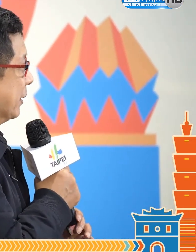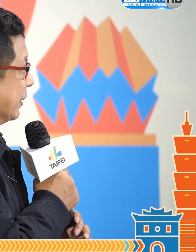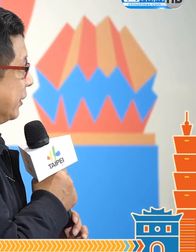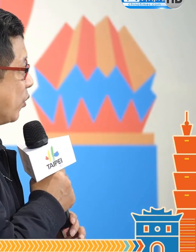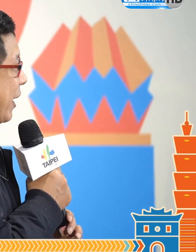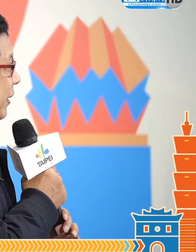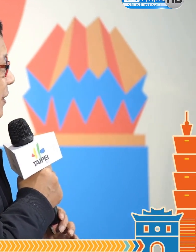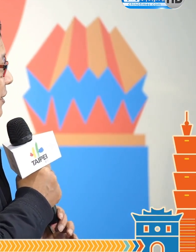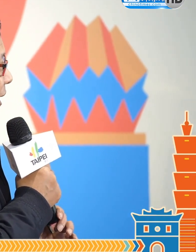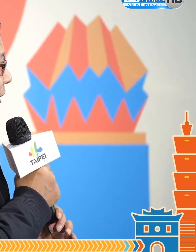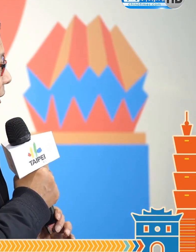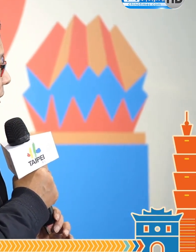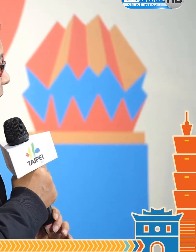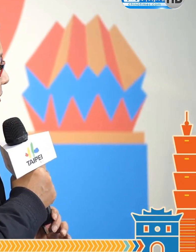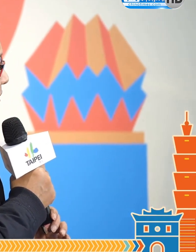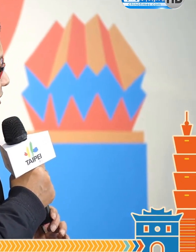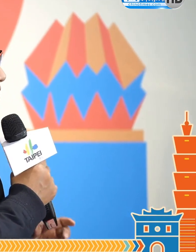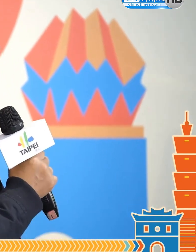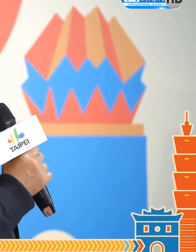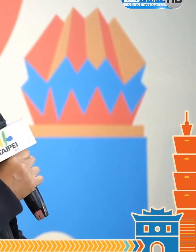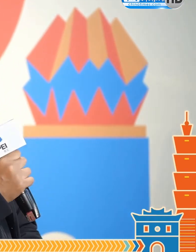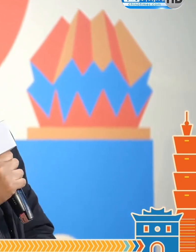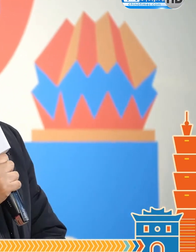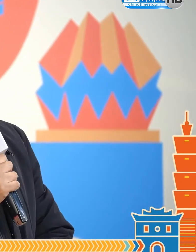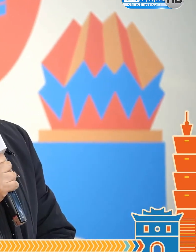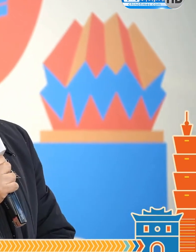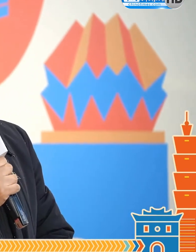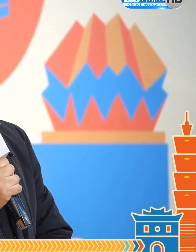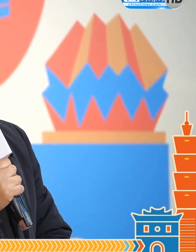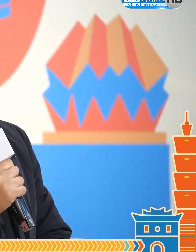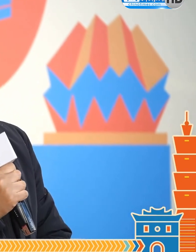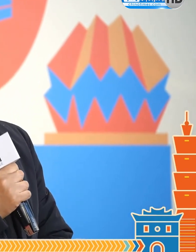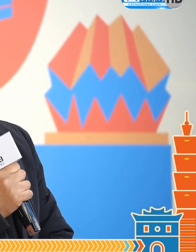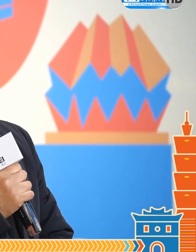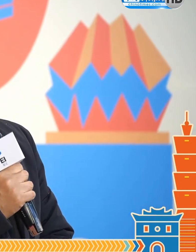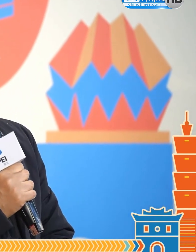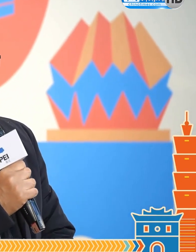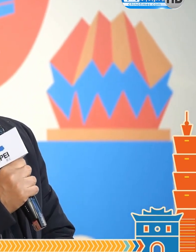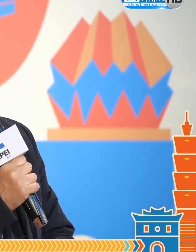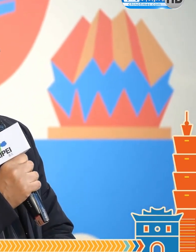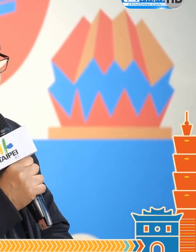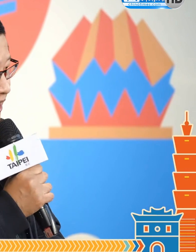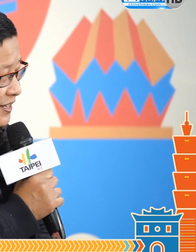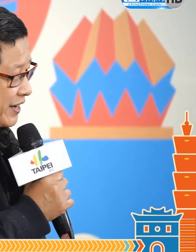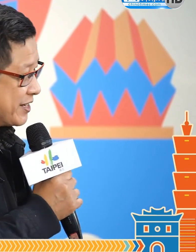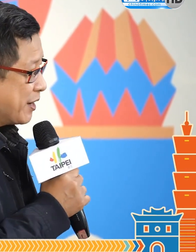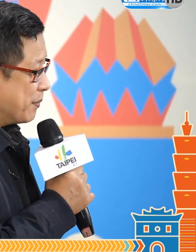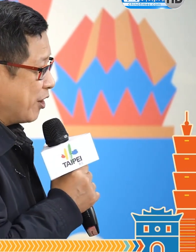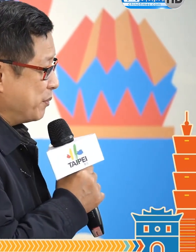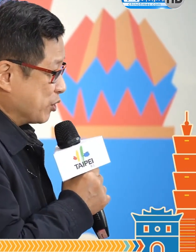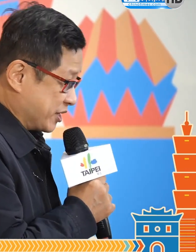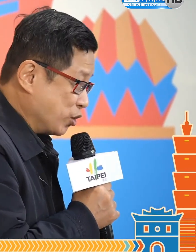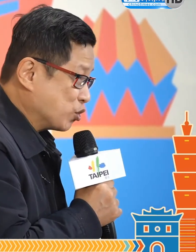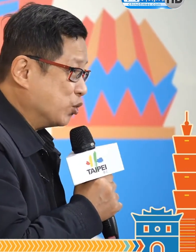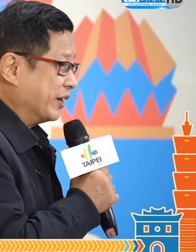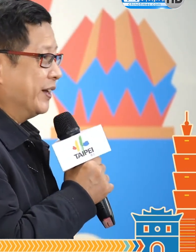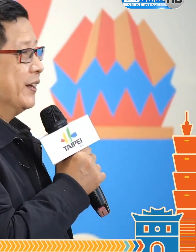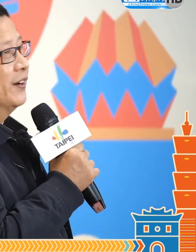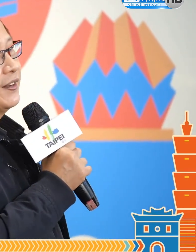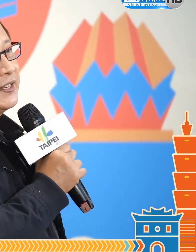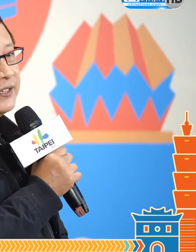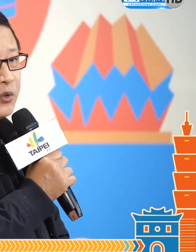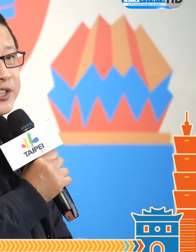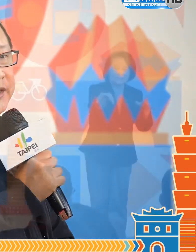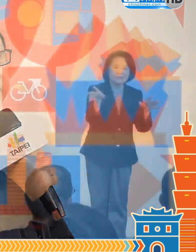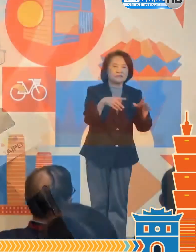那么另外在市场上之前，其实我们狗公园全台北市只有1处，现在跟市场报告我们有19处